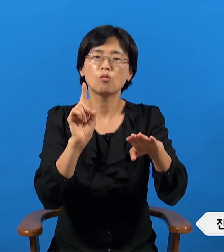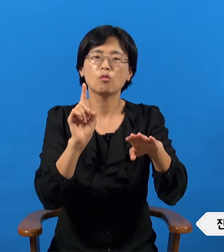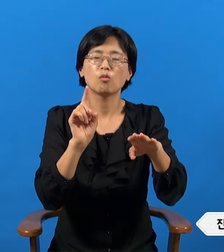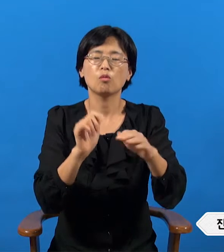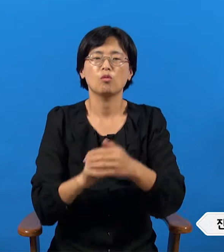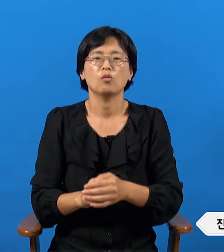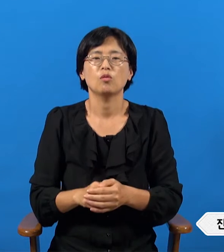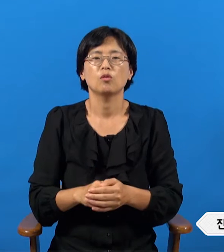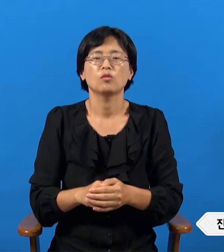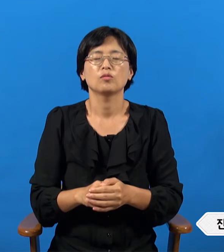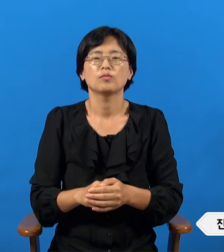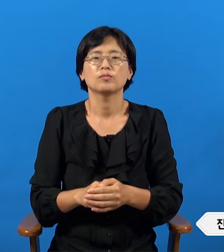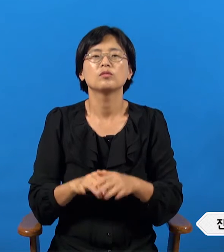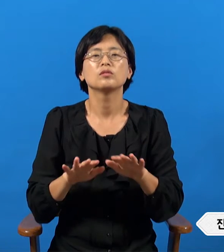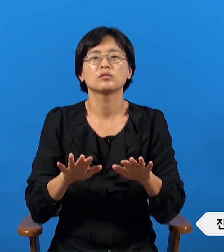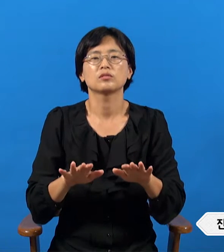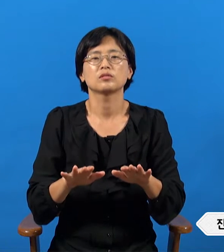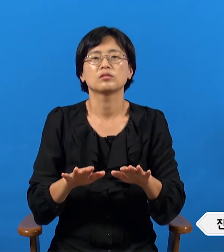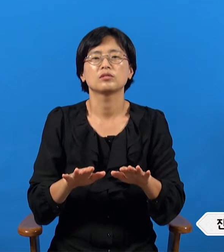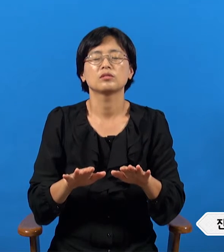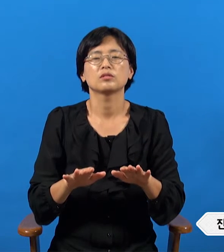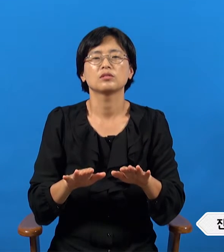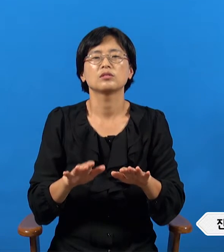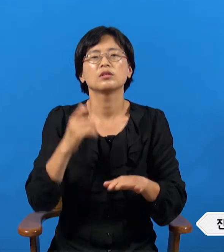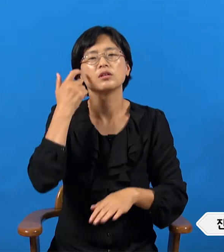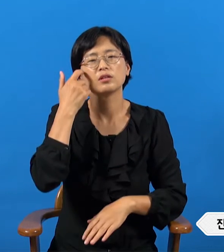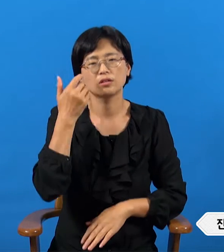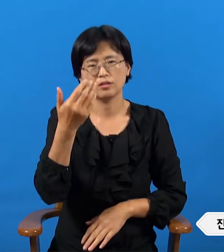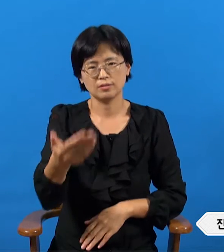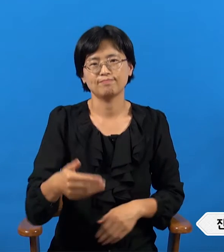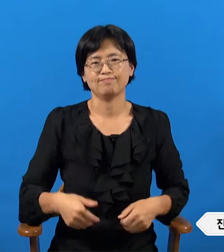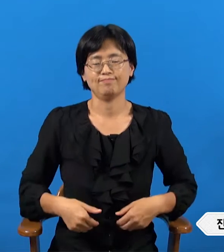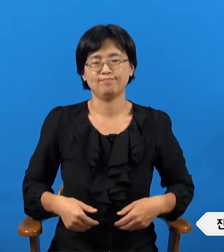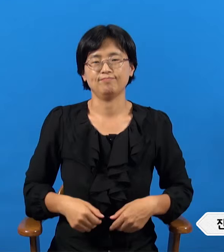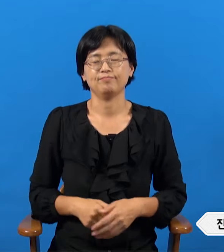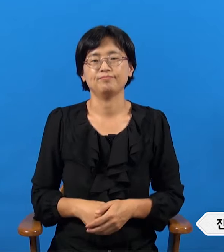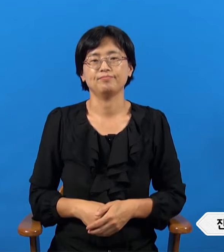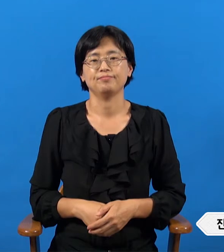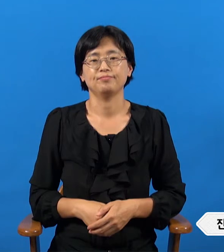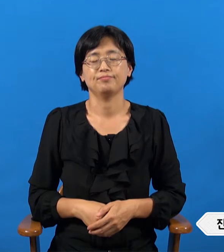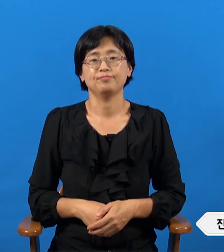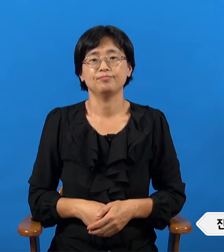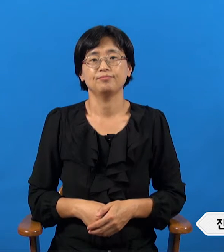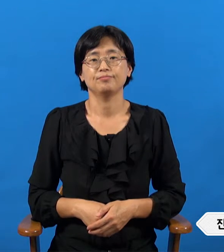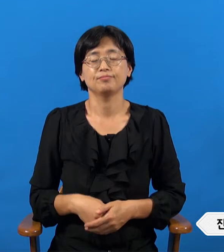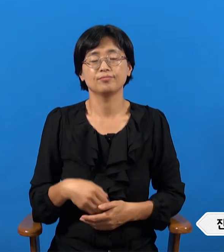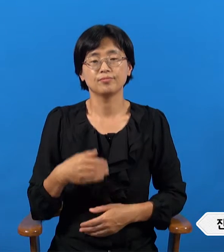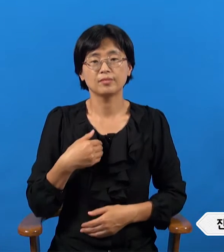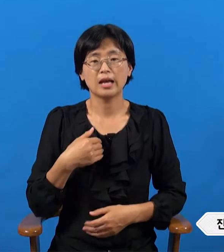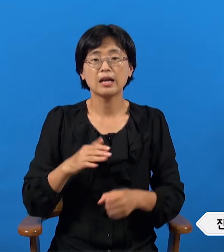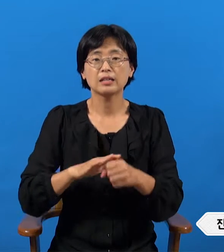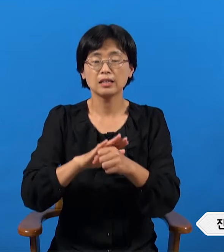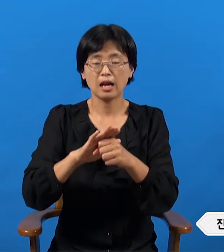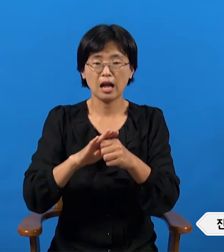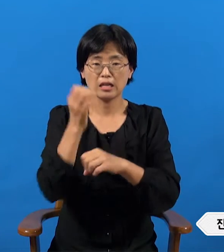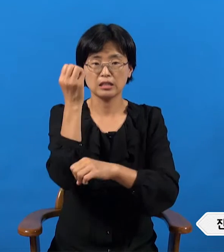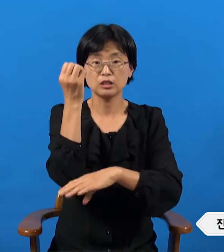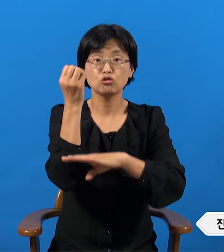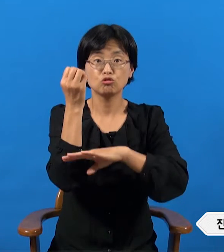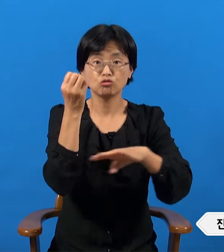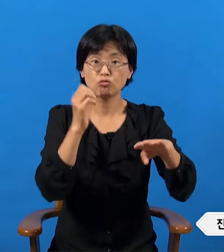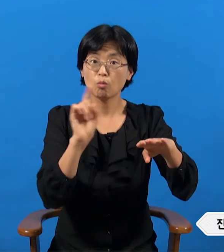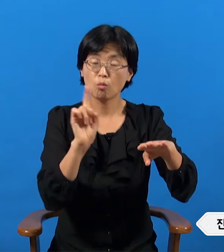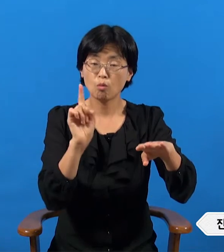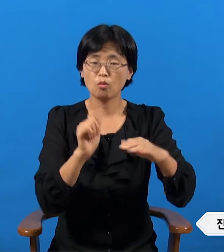기준은 무엇인가라는 질문을 우리는 던져봅니다. 나를 사랑하는 나의 가치의